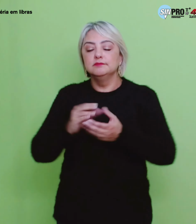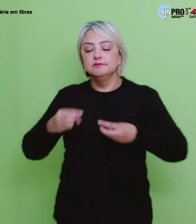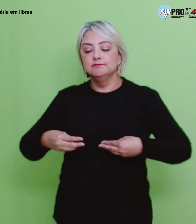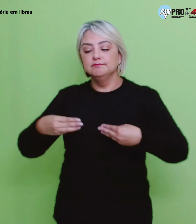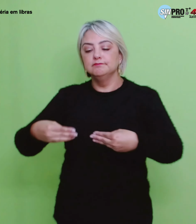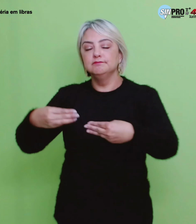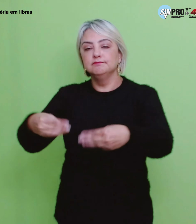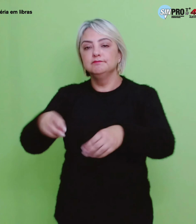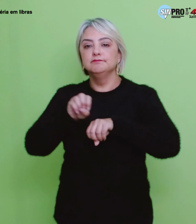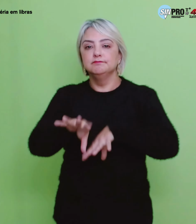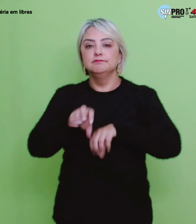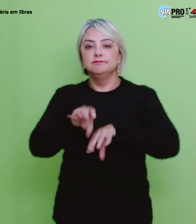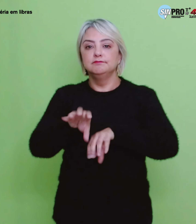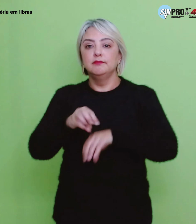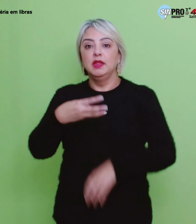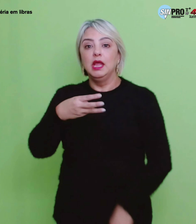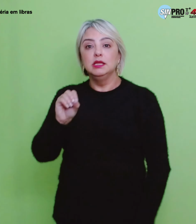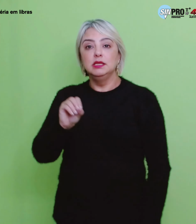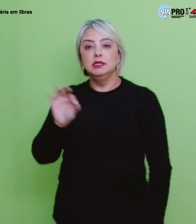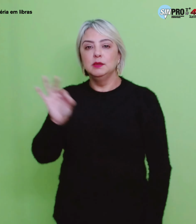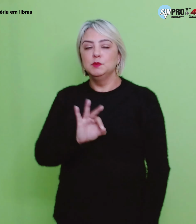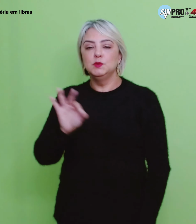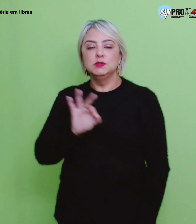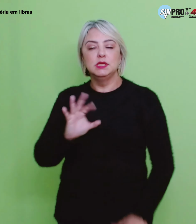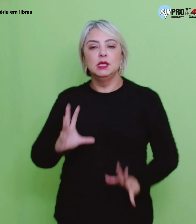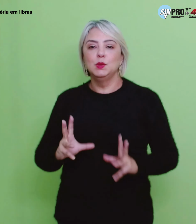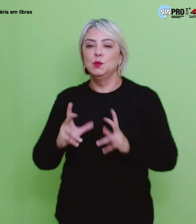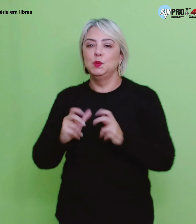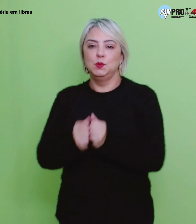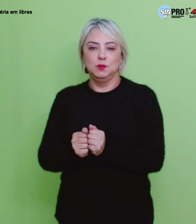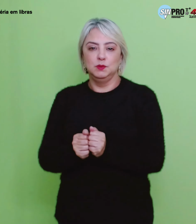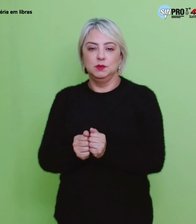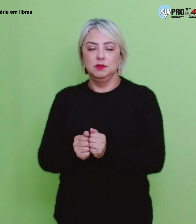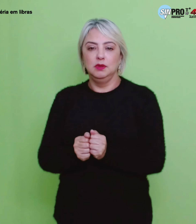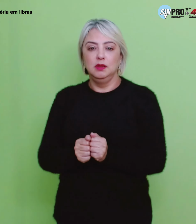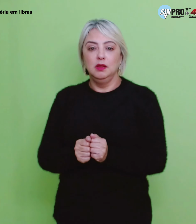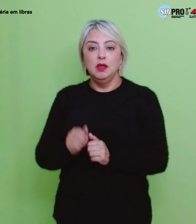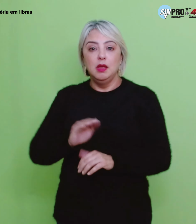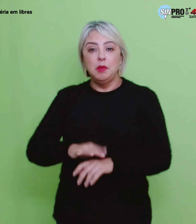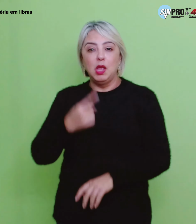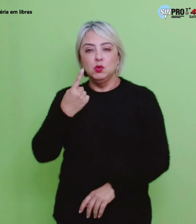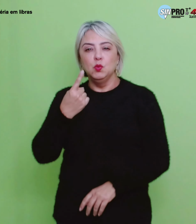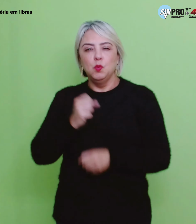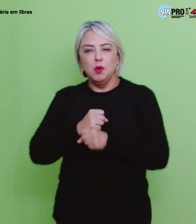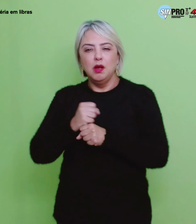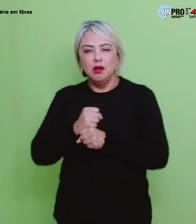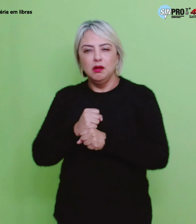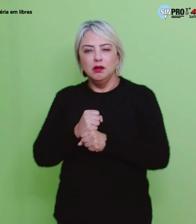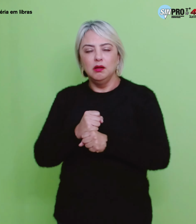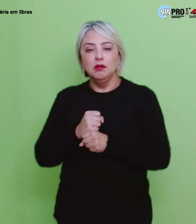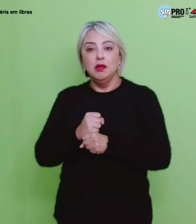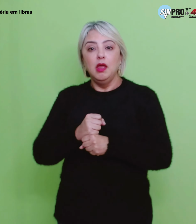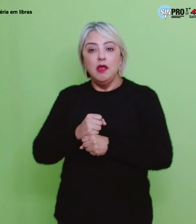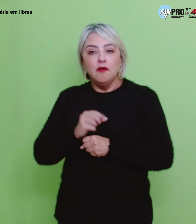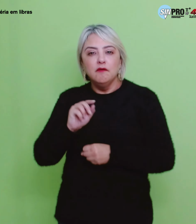do Ministério da Educação, 30% do total. Há pouco mais de um ano para